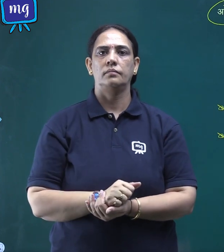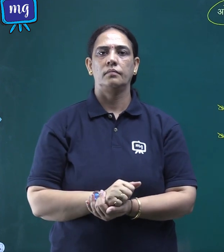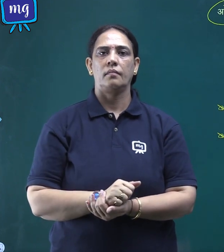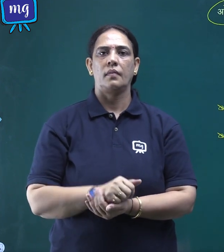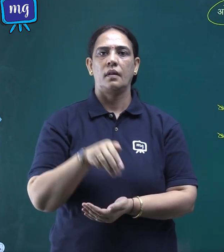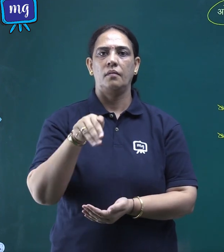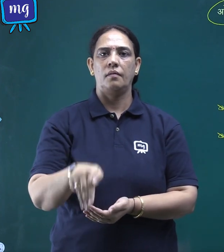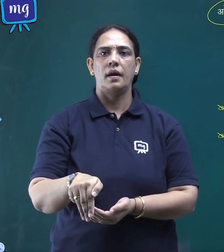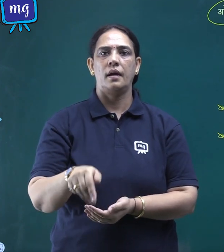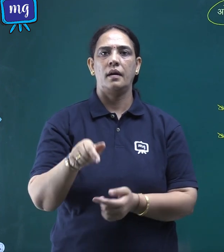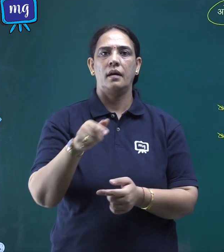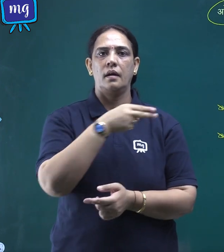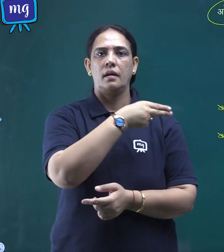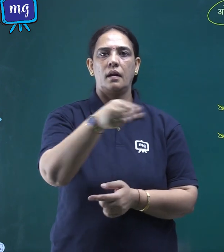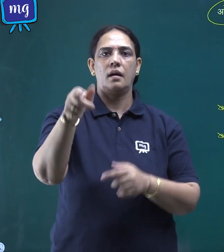वह आयत होगा।